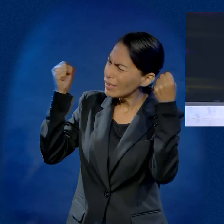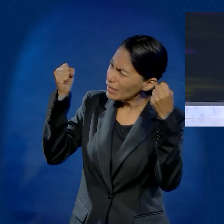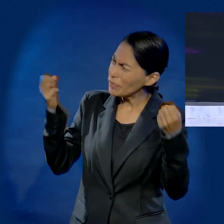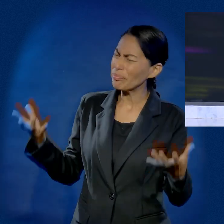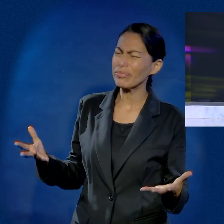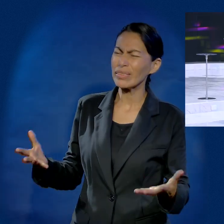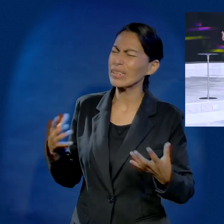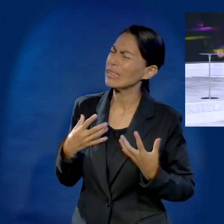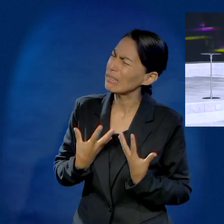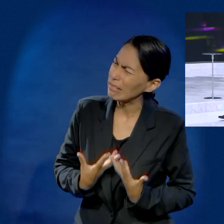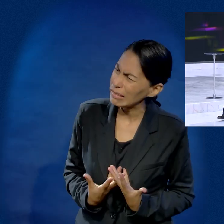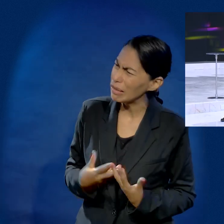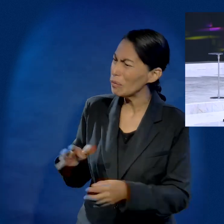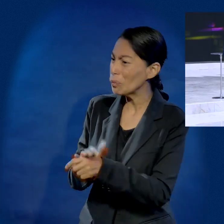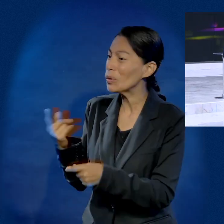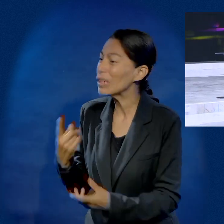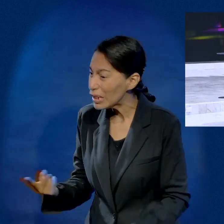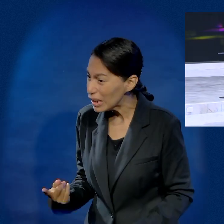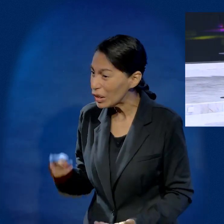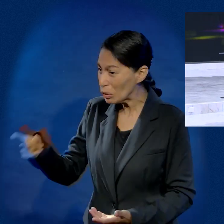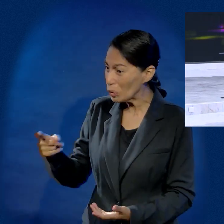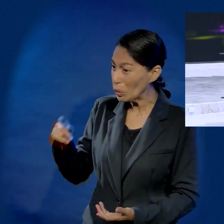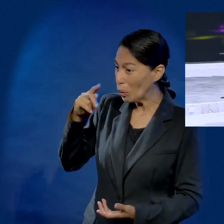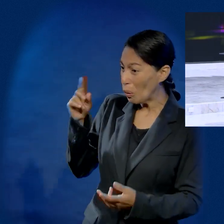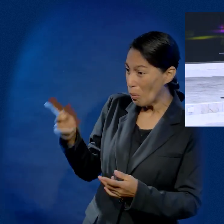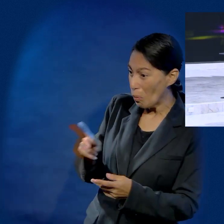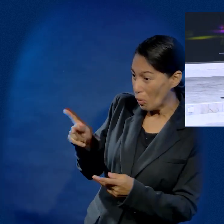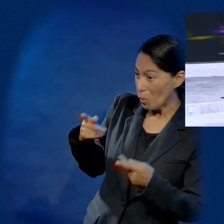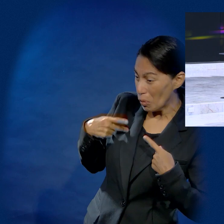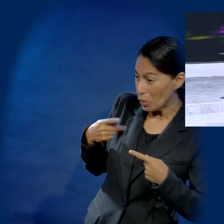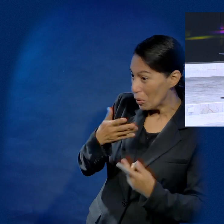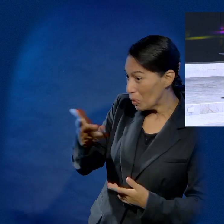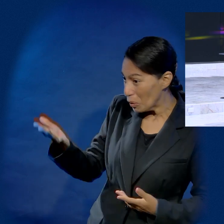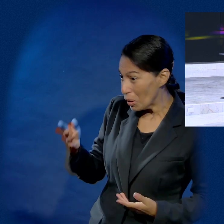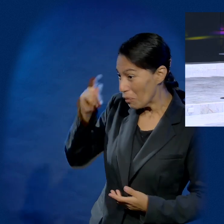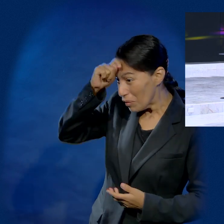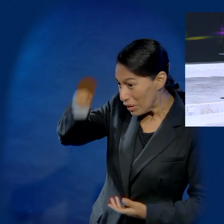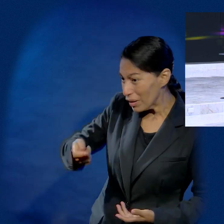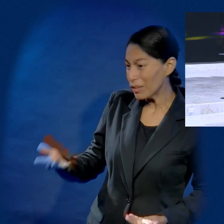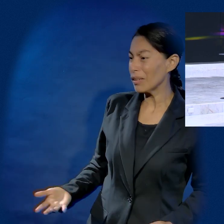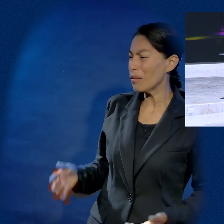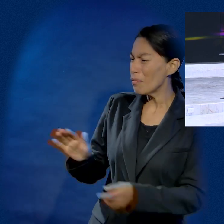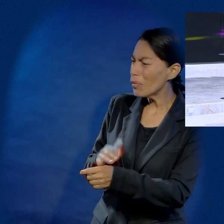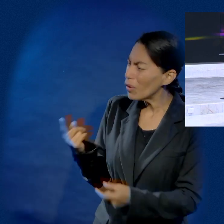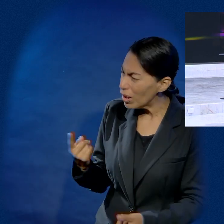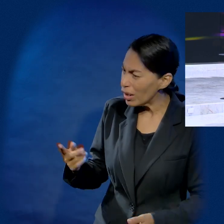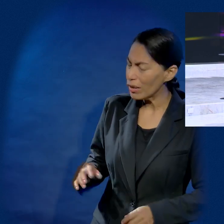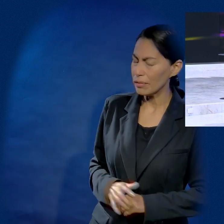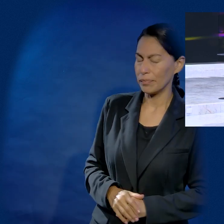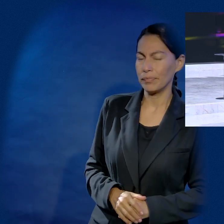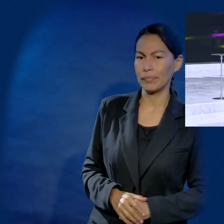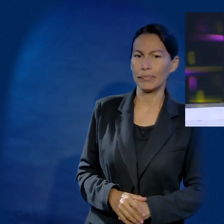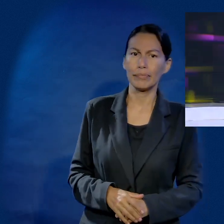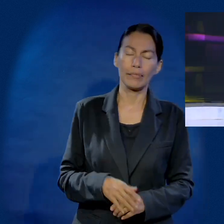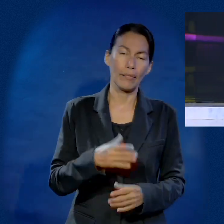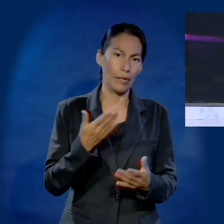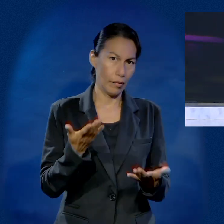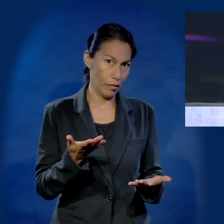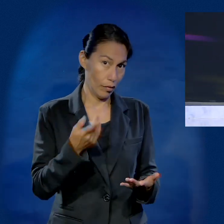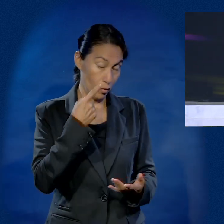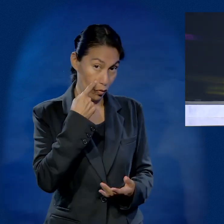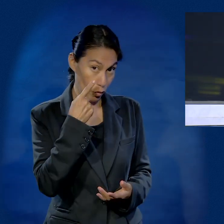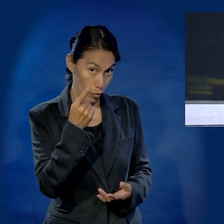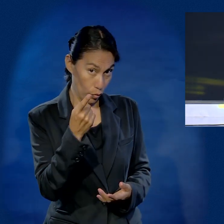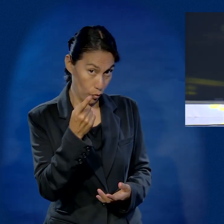hecho esto? Déjeme hacer un paréntesis en esta historia. Nunca tenga miedo a la hechicería y la brujería, a menos que